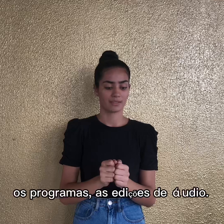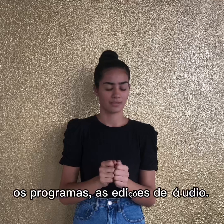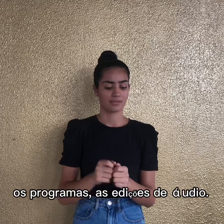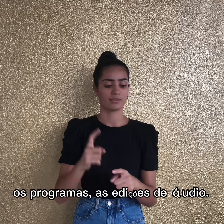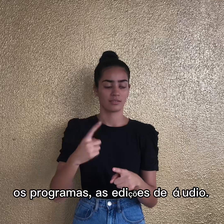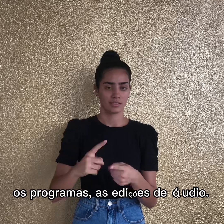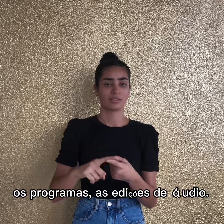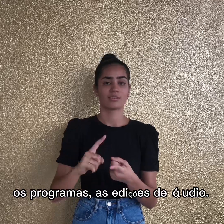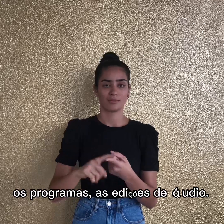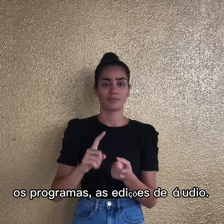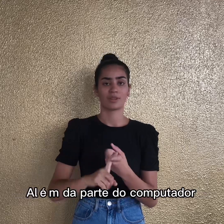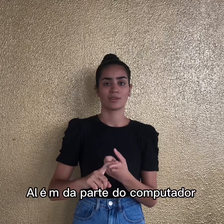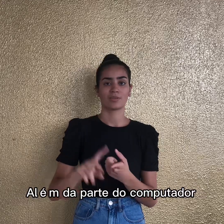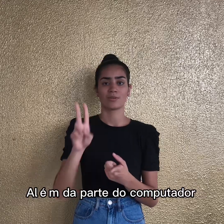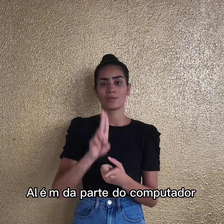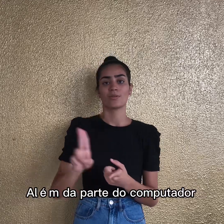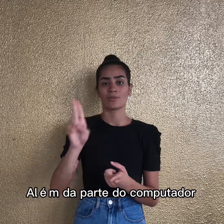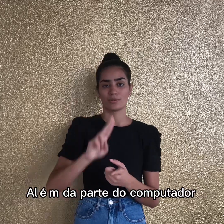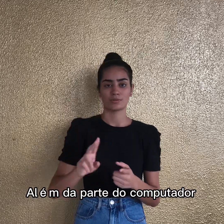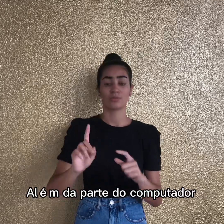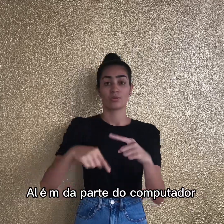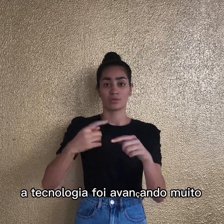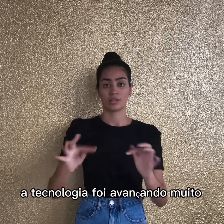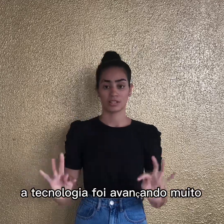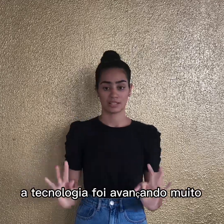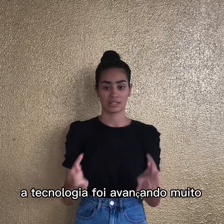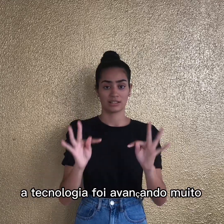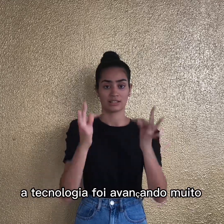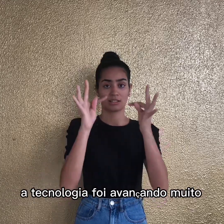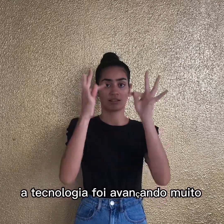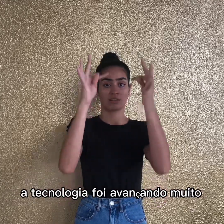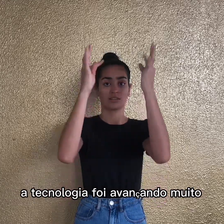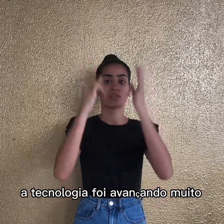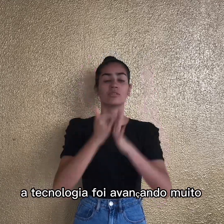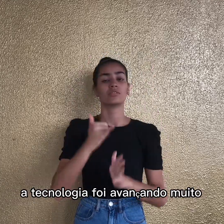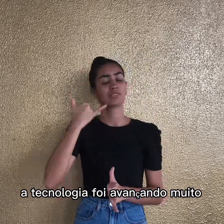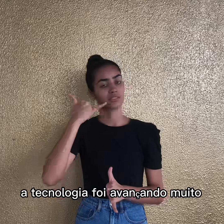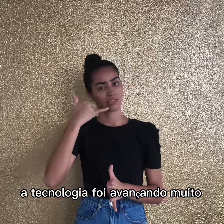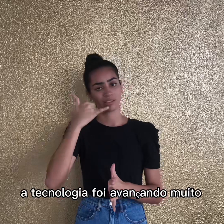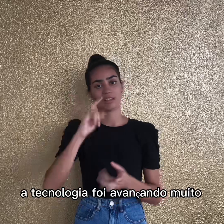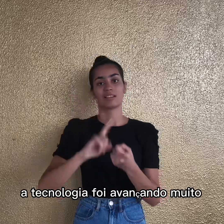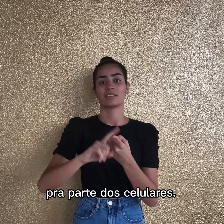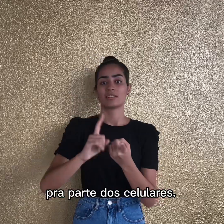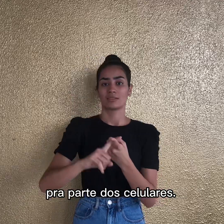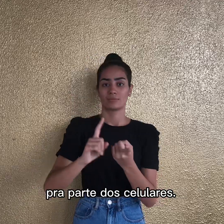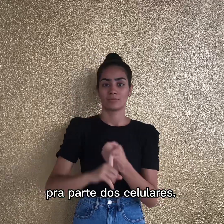as edições de áudio. Além da parte do computador, a tecnologia foi avançando muito para a parte dos